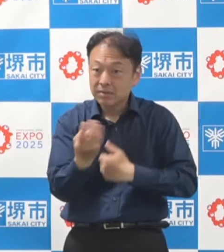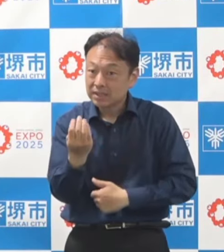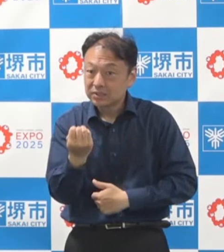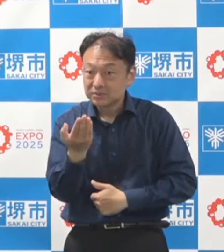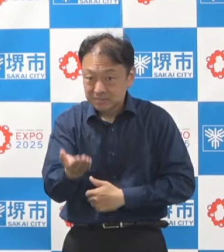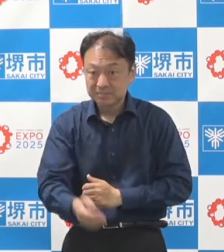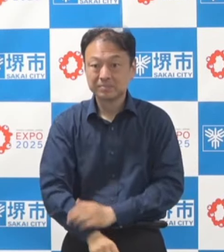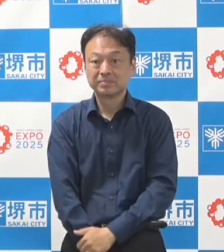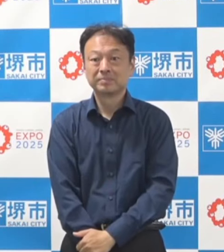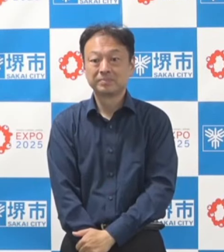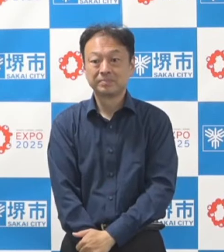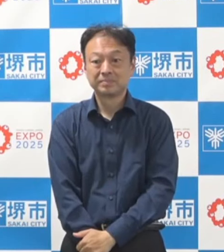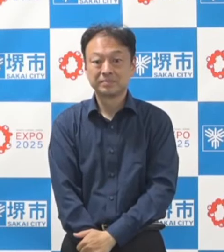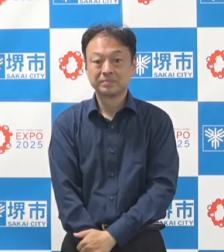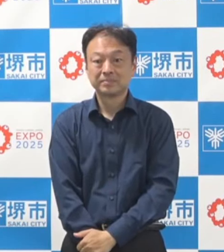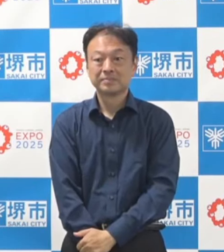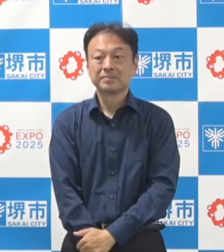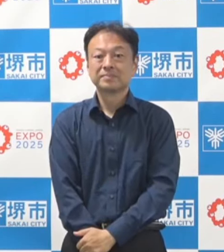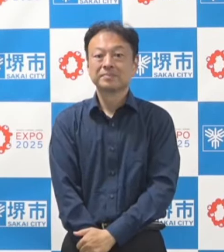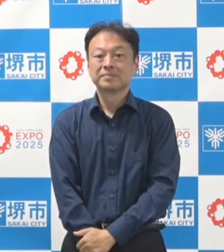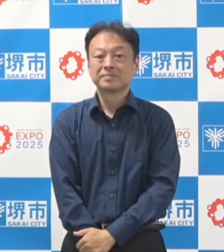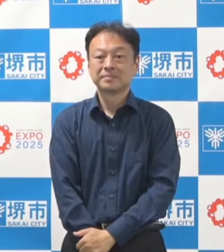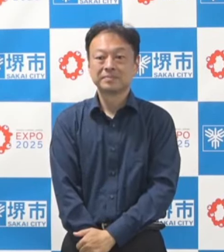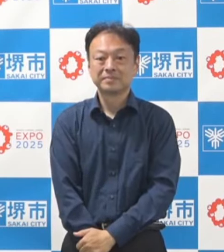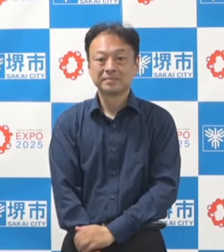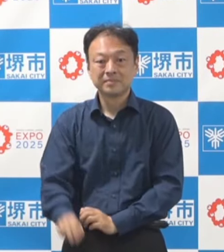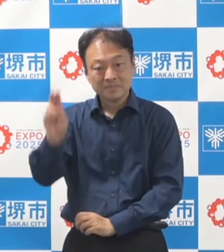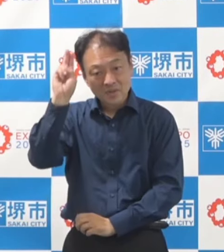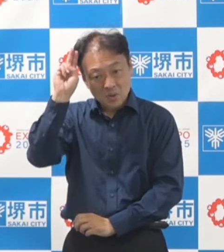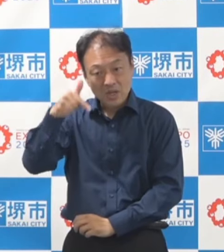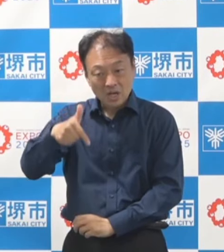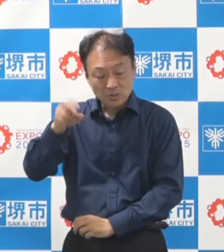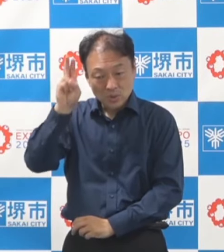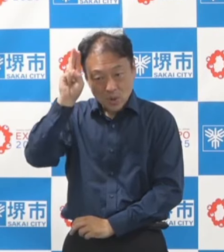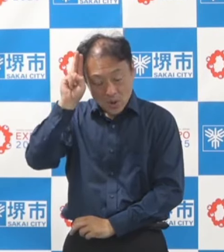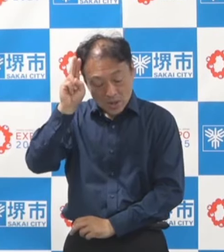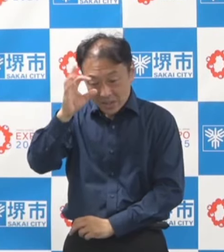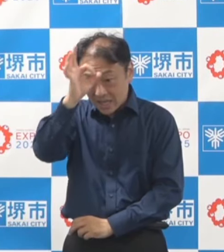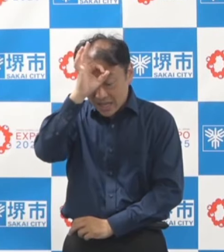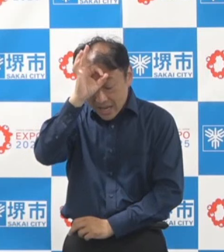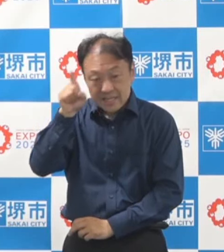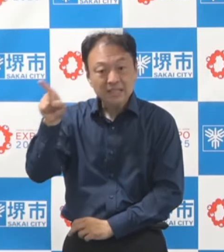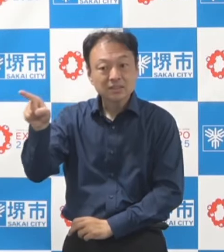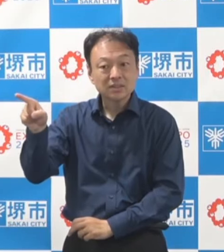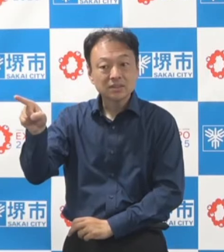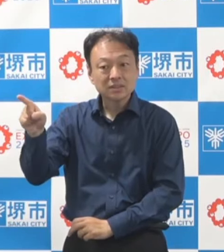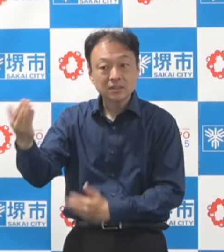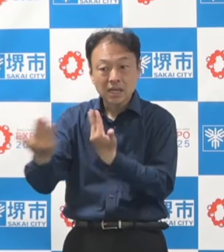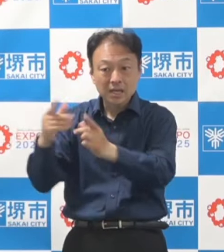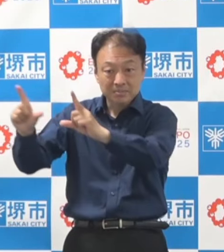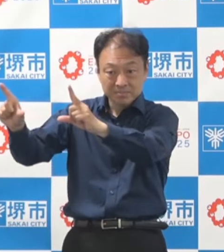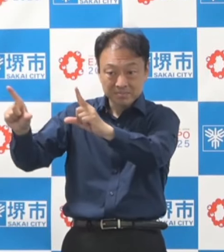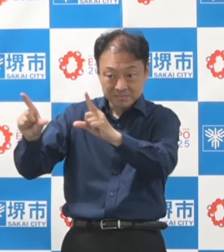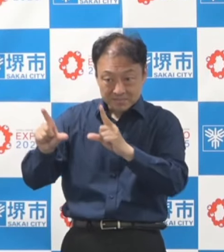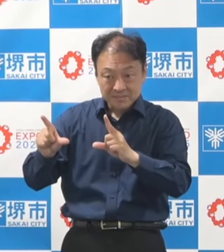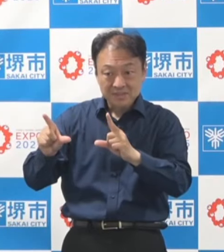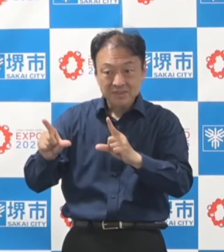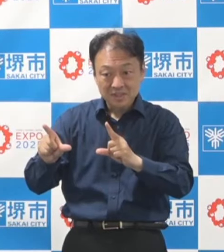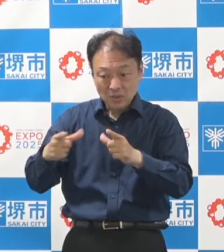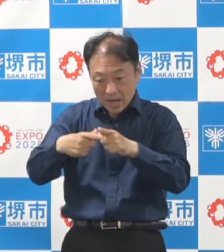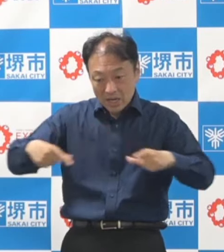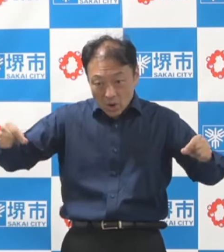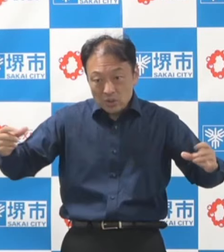そうですね、大阪府警の方で 公表されているのは全国の数